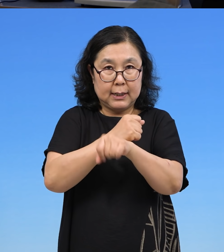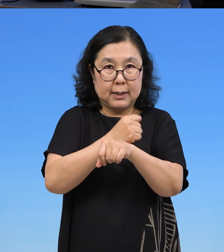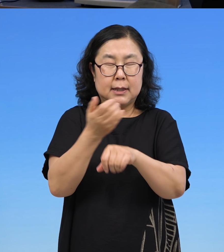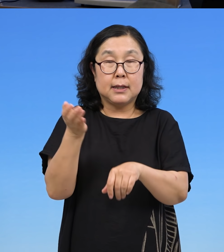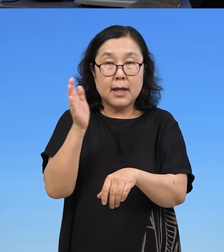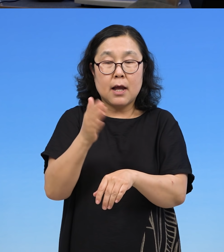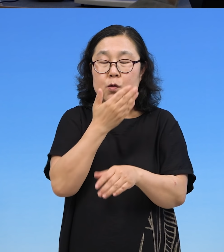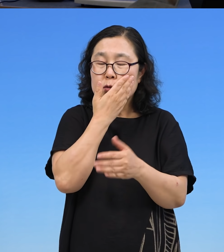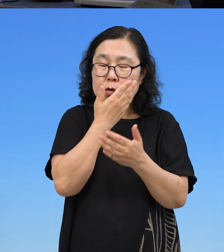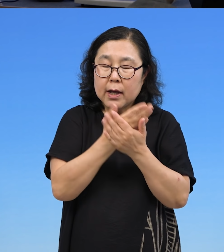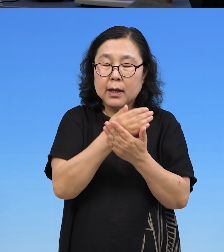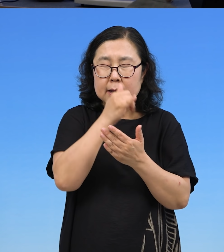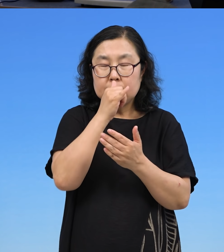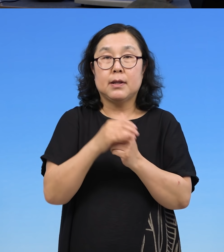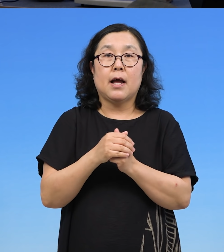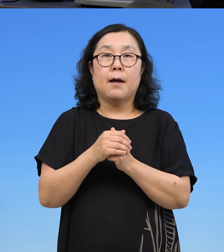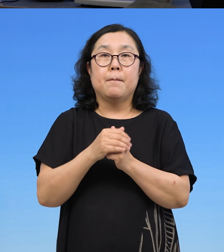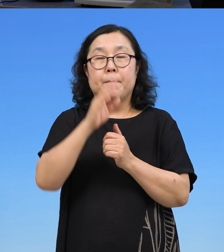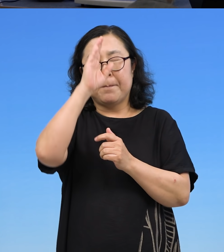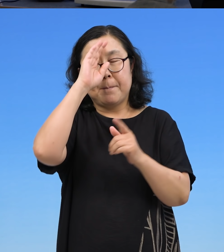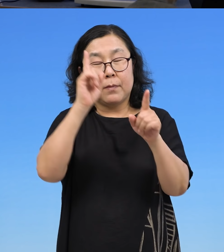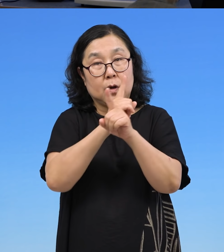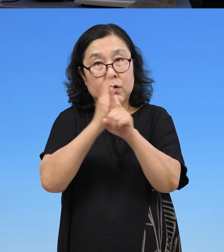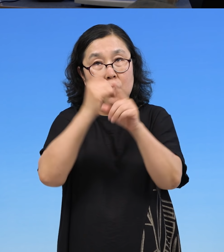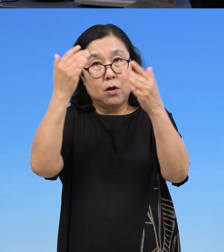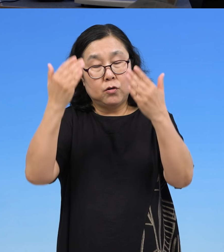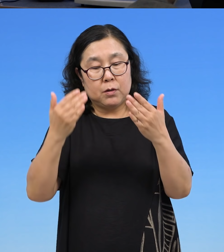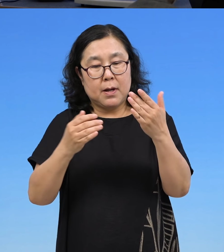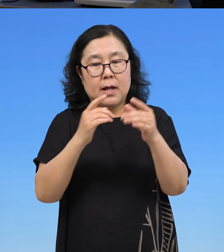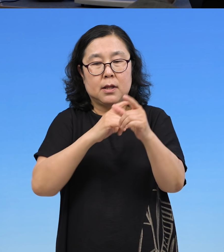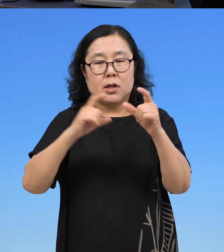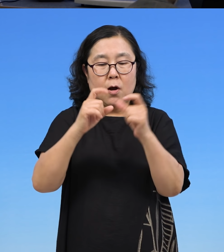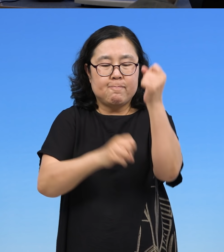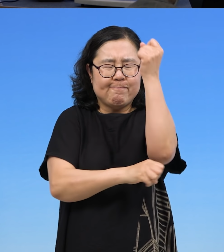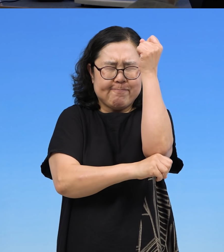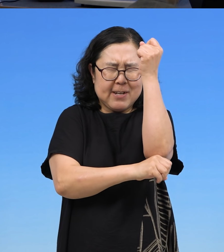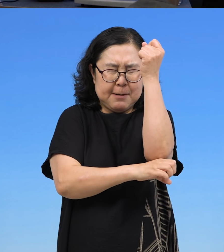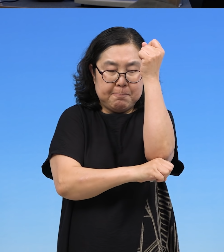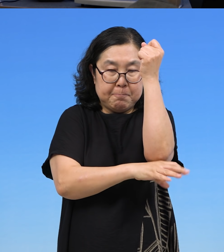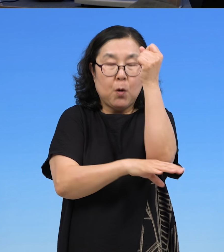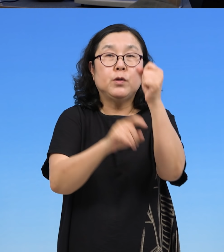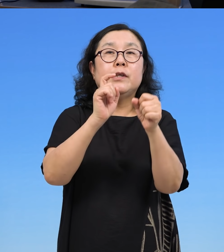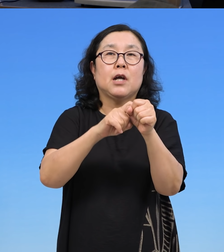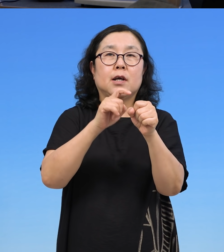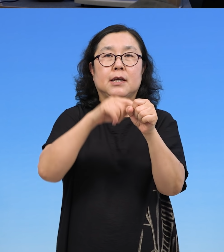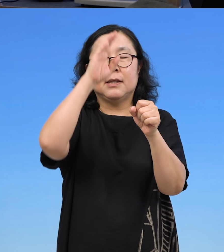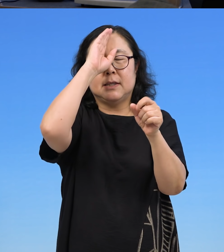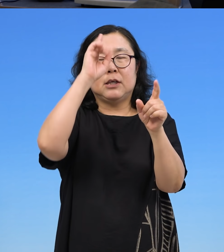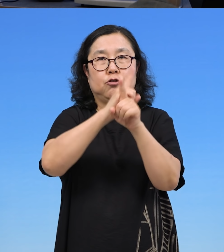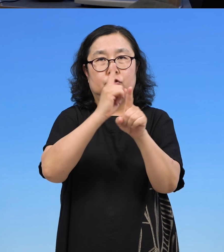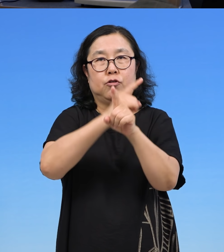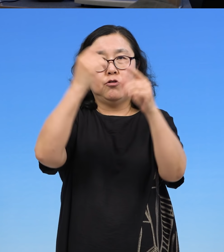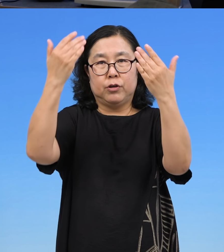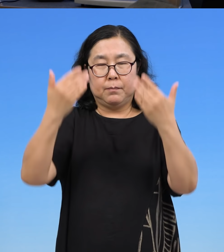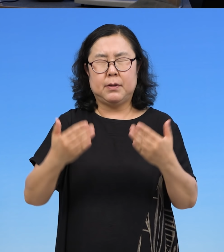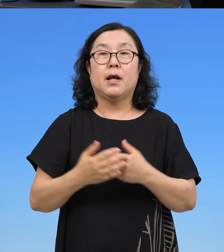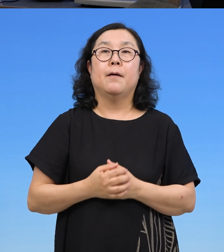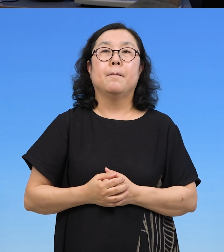중요한 게 뭐냐 치유하시되 보다 근원적인 치유를 주시는 분이라는 사실입니다